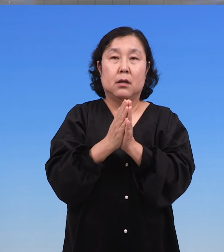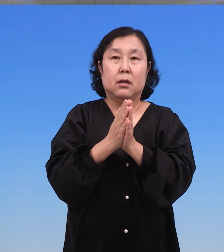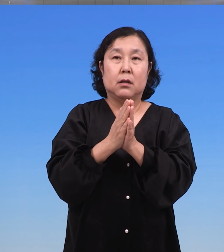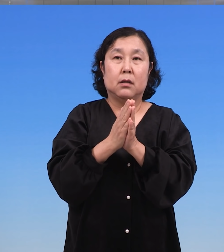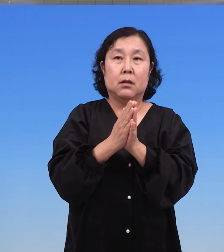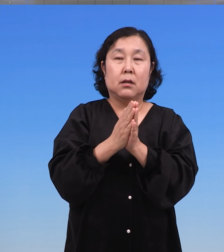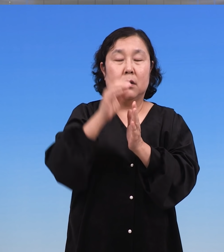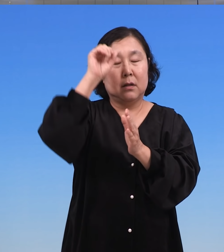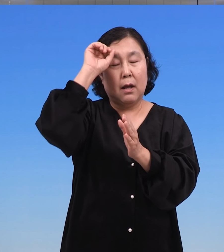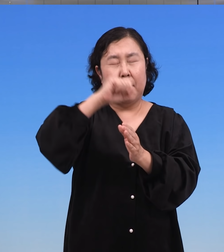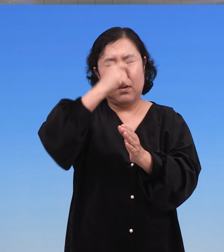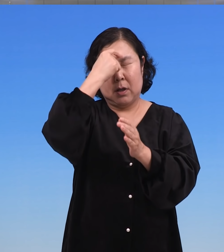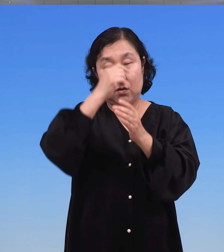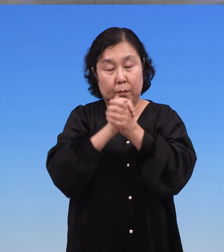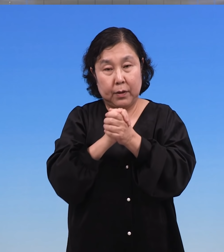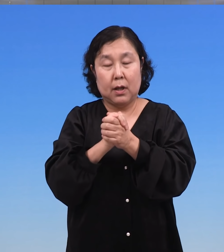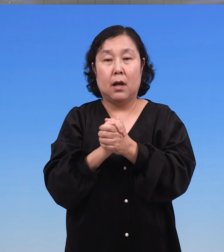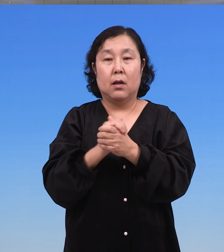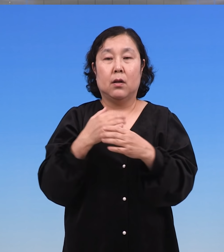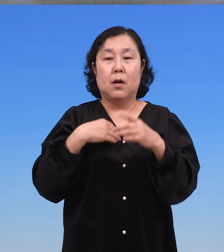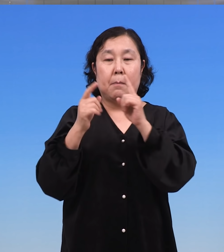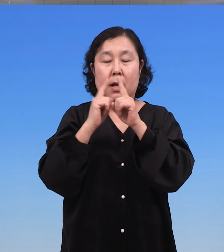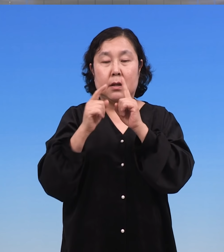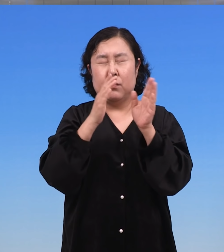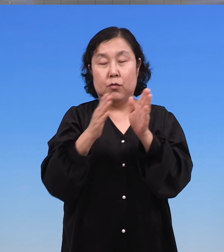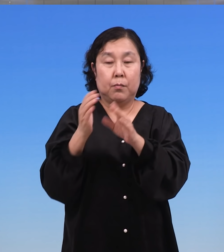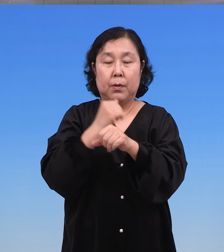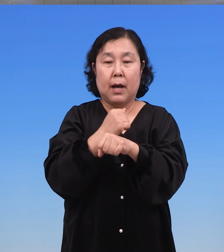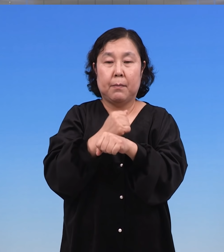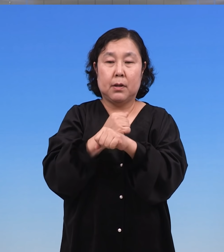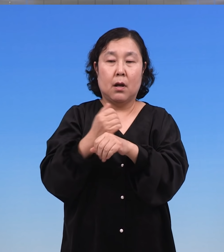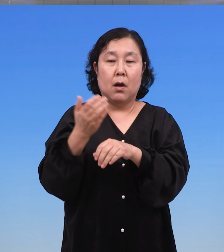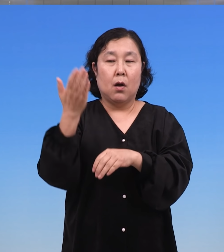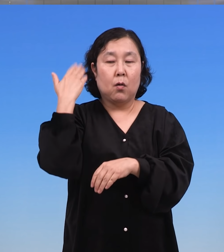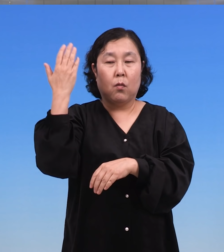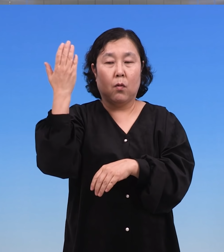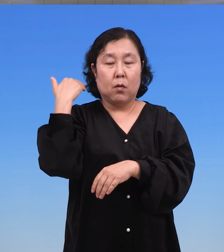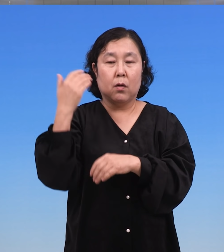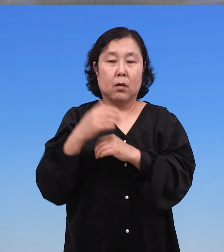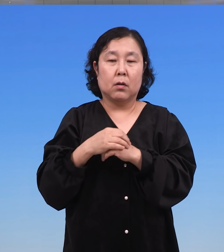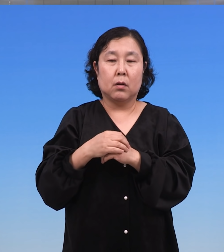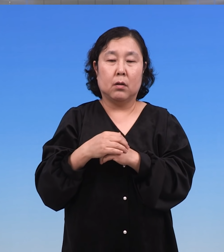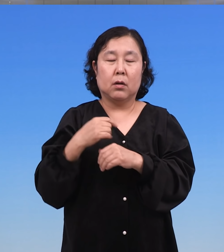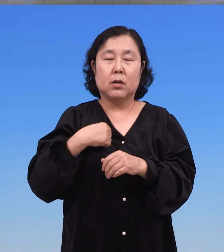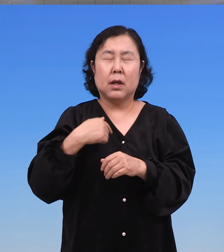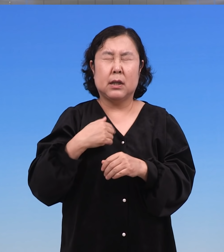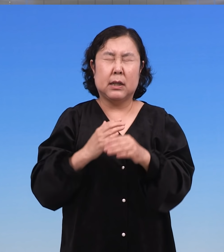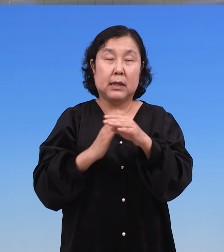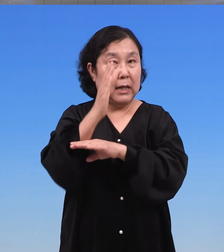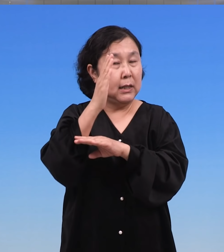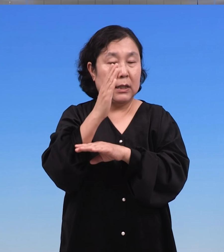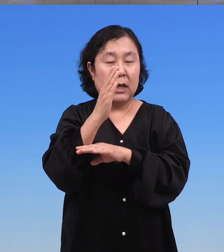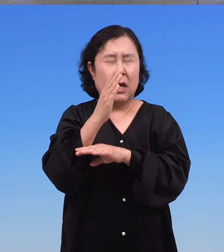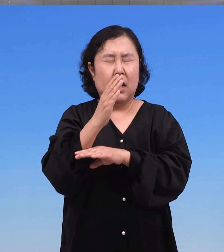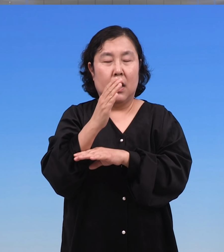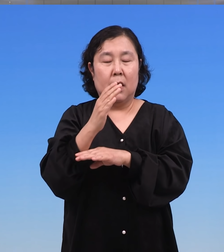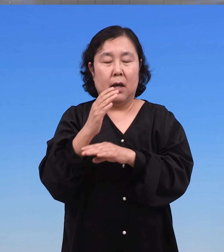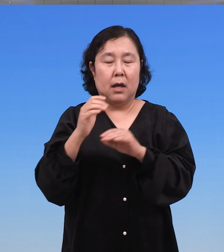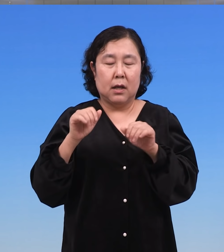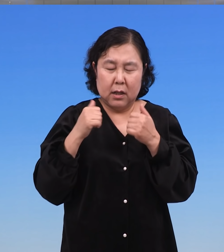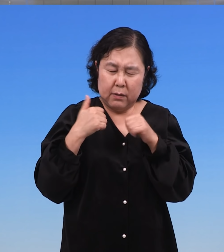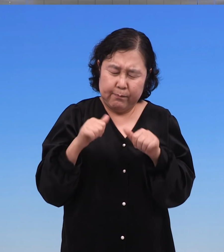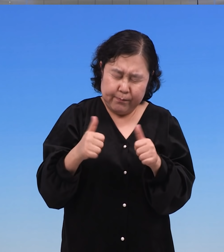순서가 특별한 건 없습니다. 오히려 저는 지금 말씀을 준비하면서 여기에 과도하게 힘을 쏟지 않을 생각입니다. 시간도 길게